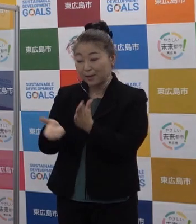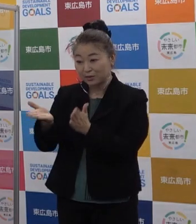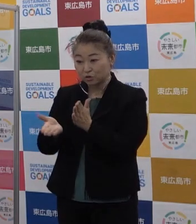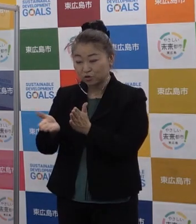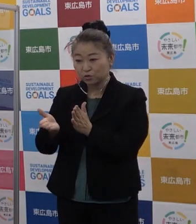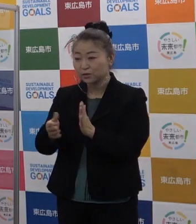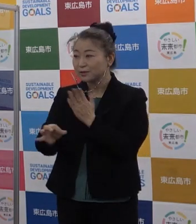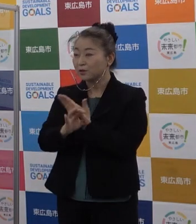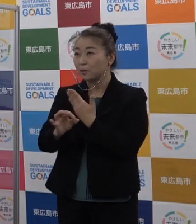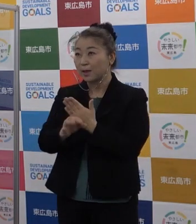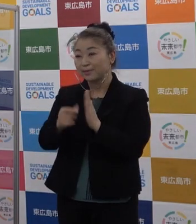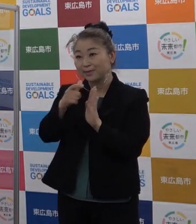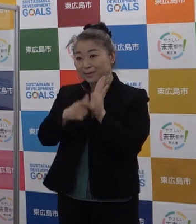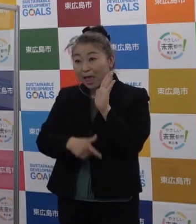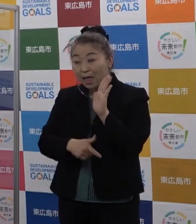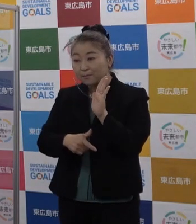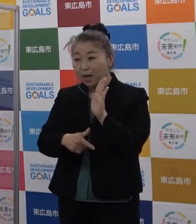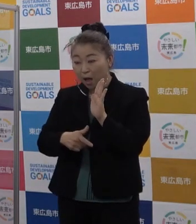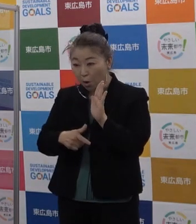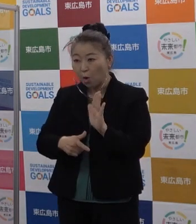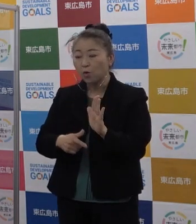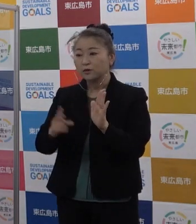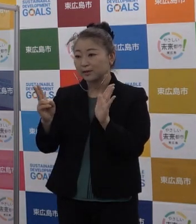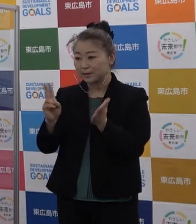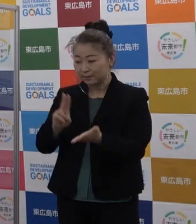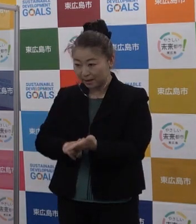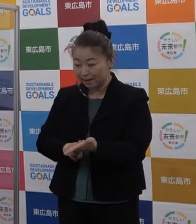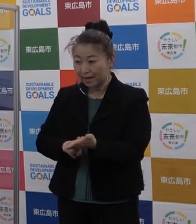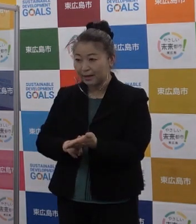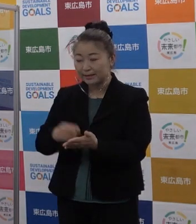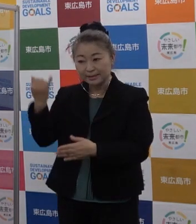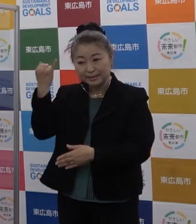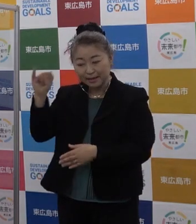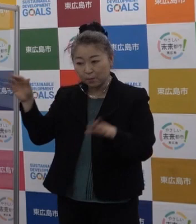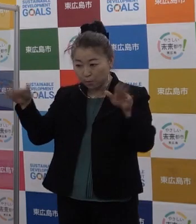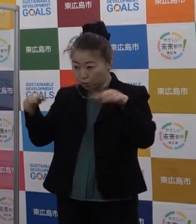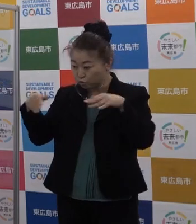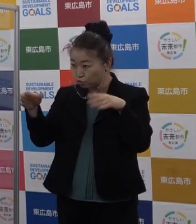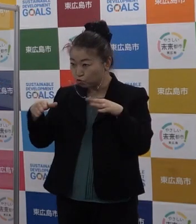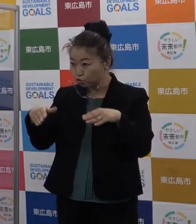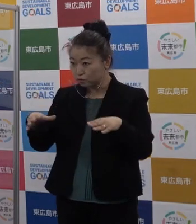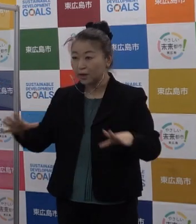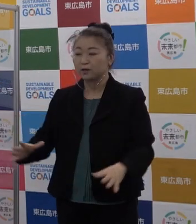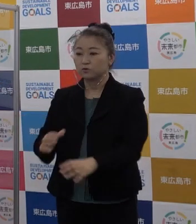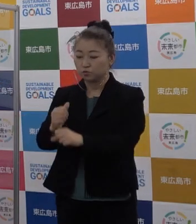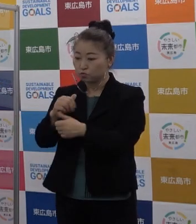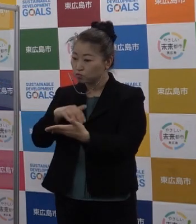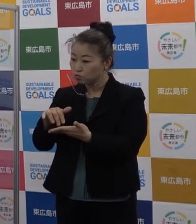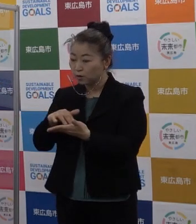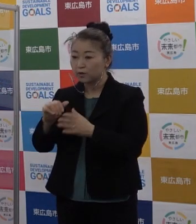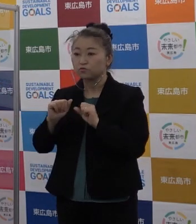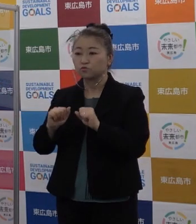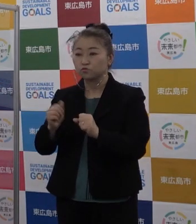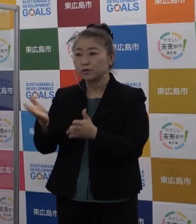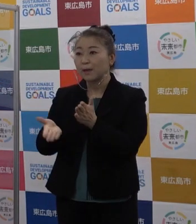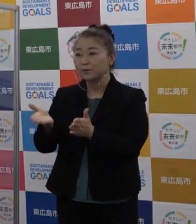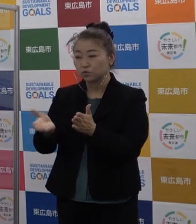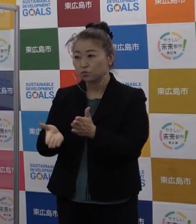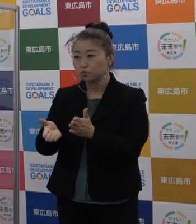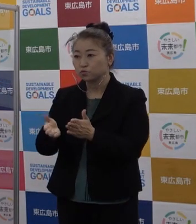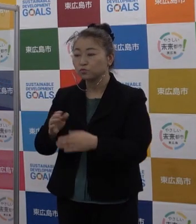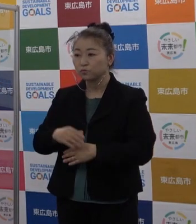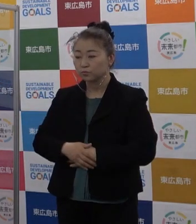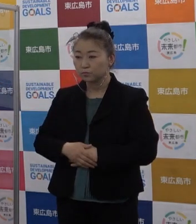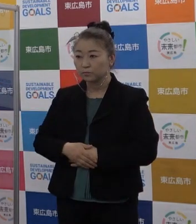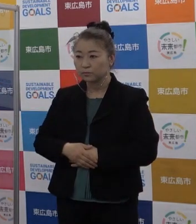定し意見を募集集約するサービスということであります。先ほど投票率の話もしましたが、我が社の投